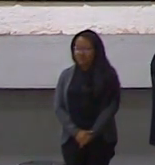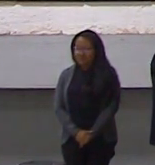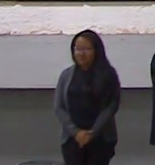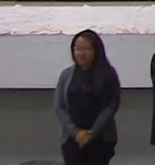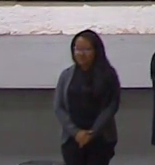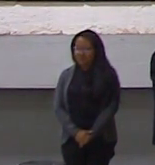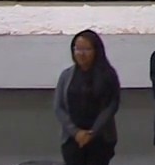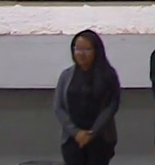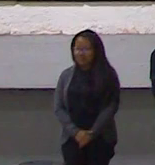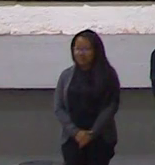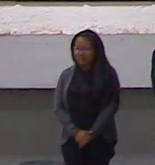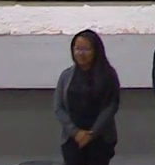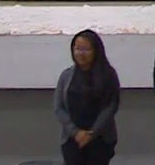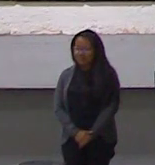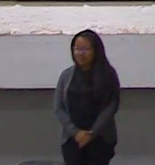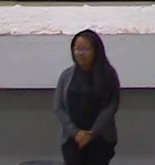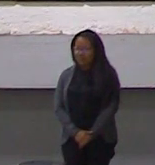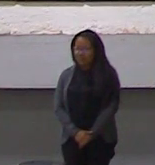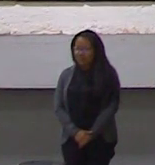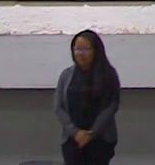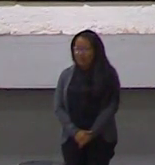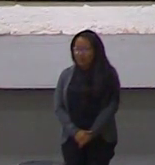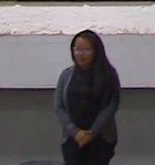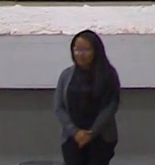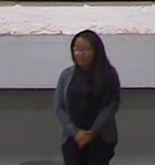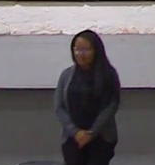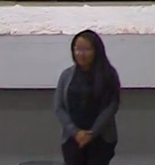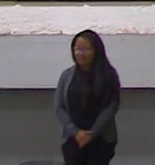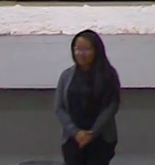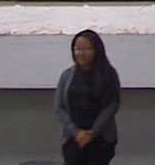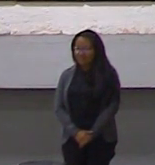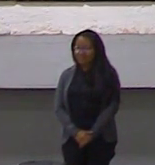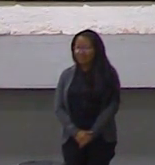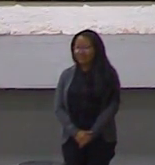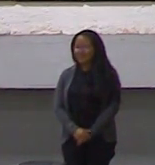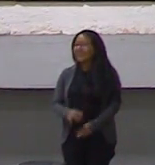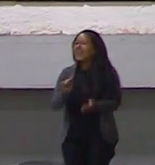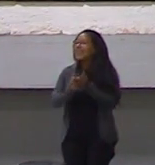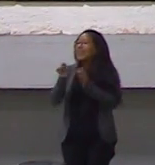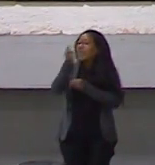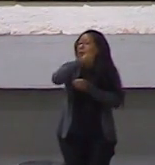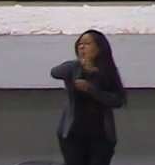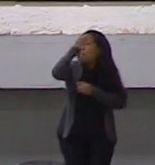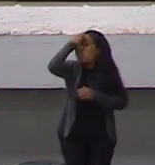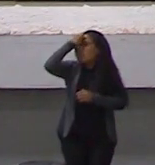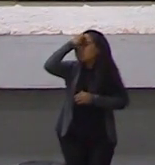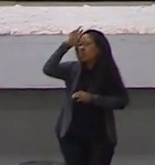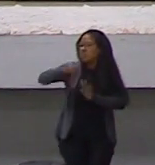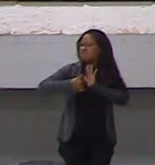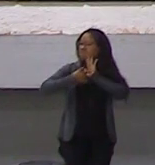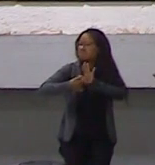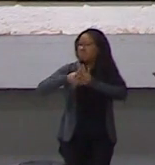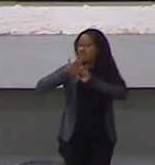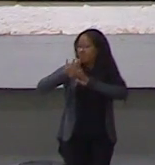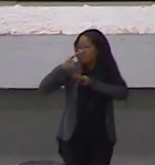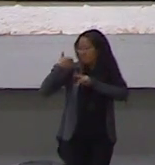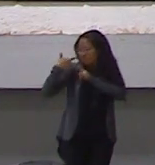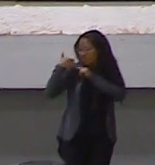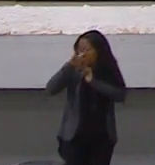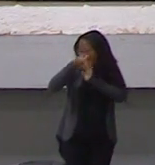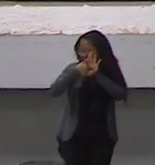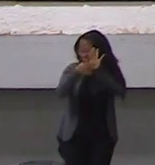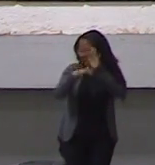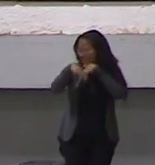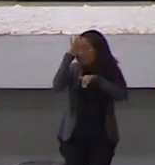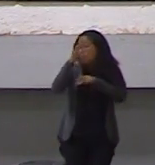oliver o leonel morales alberto calderón una digamos son profesores representativos porque la nómina siempre han